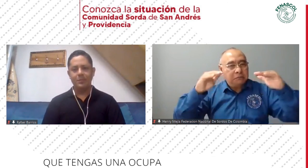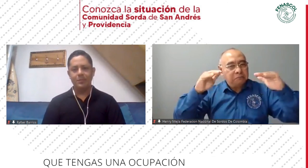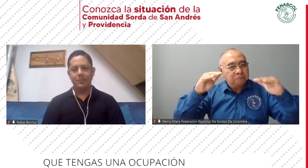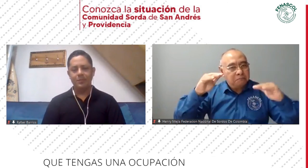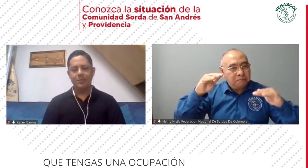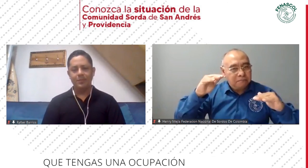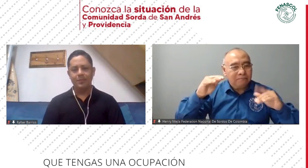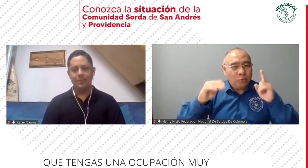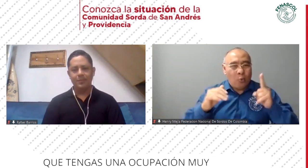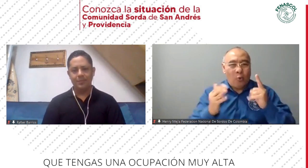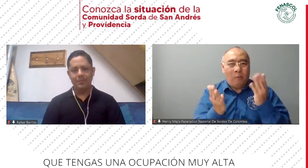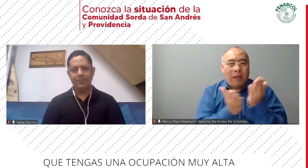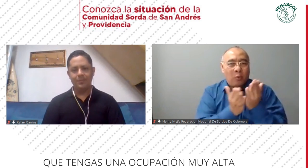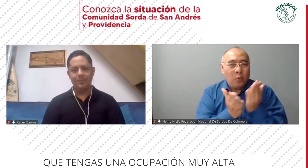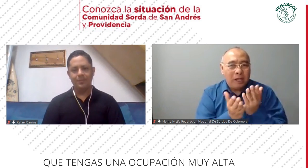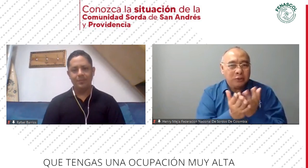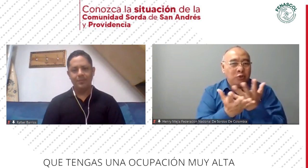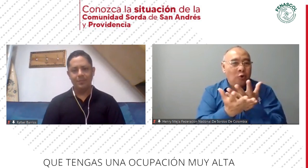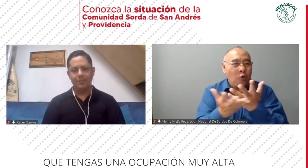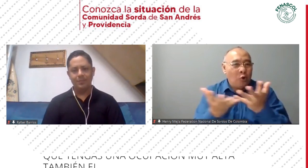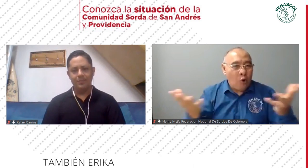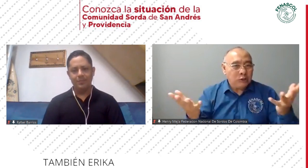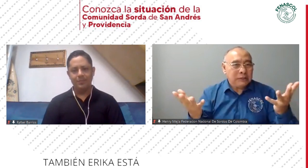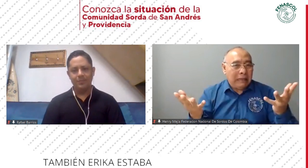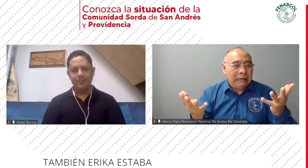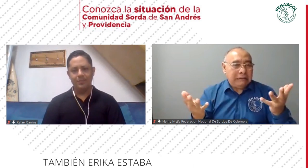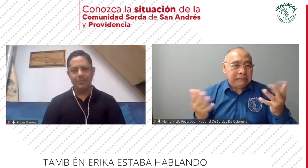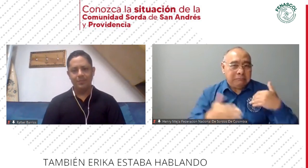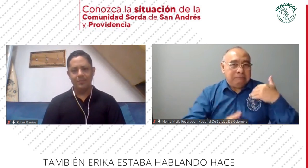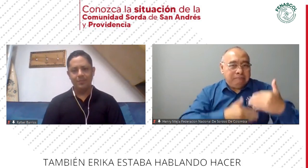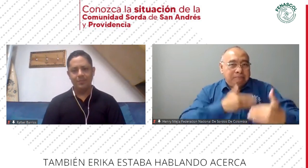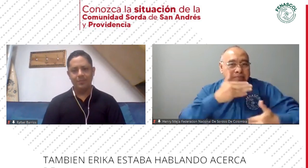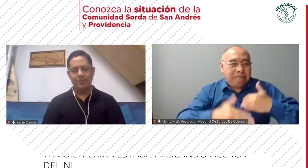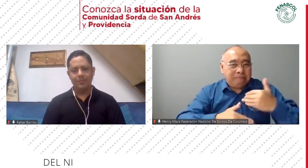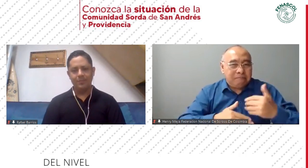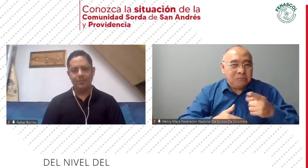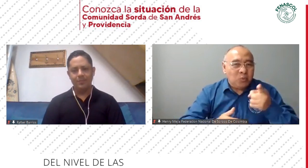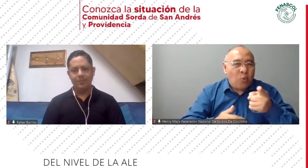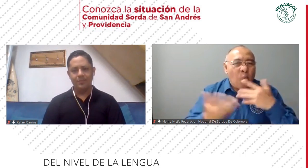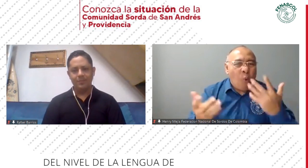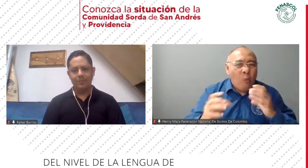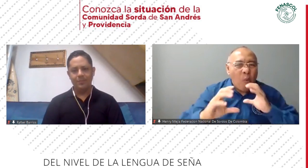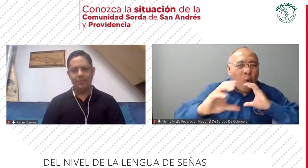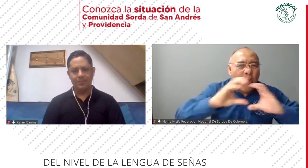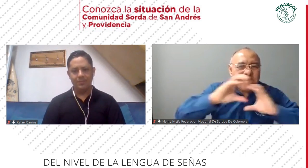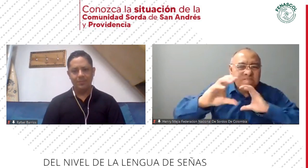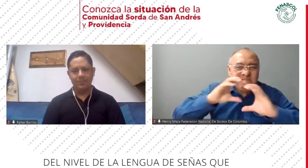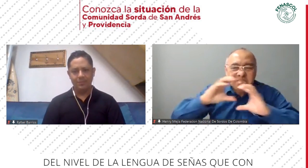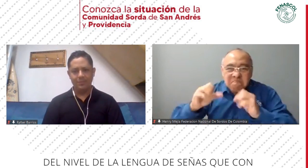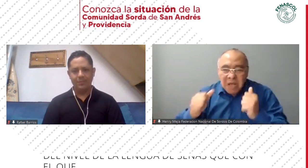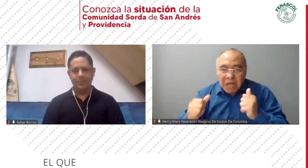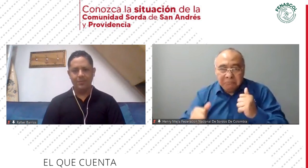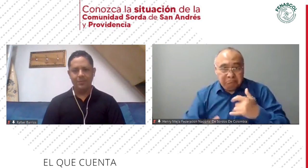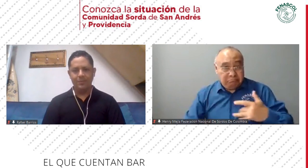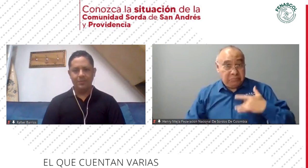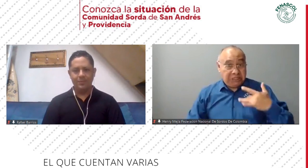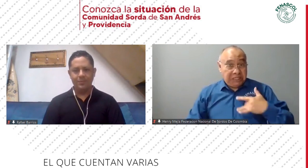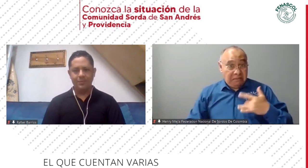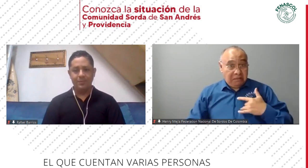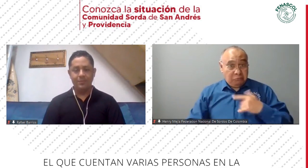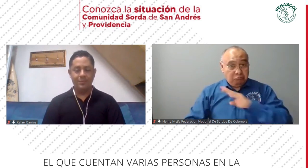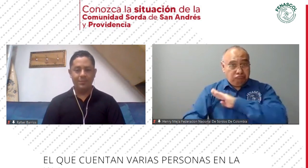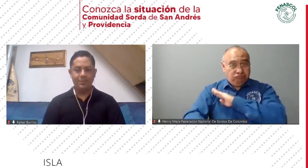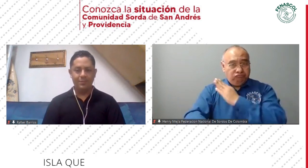ocupación muy alta también erika estaba hablando acerca del nivel de la lengua de señas que con el que cuentan varias